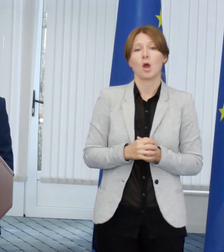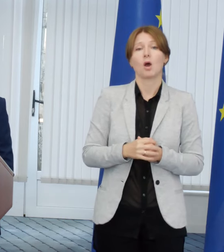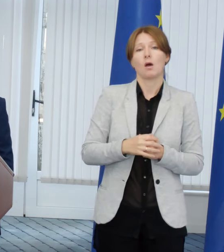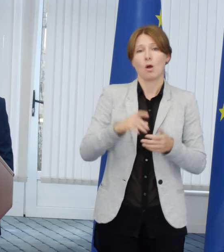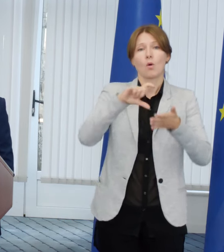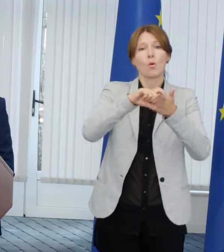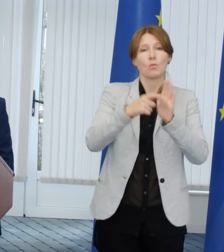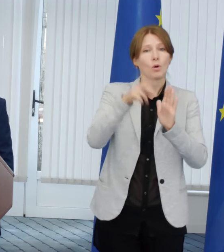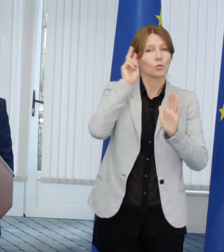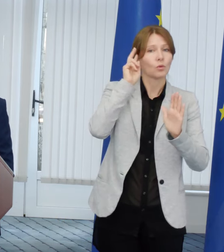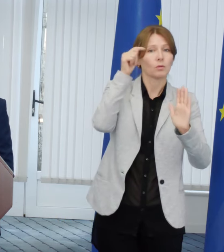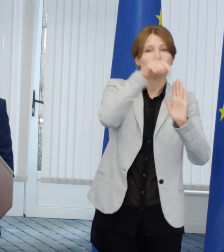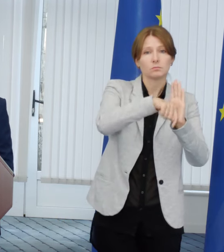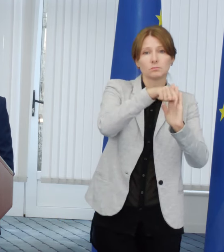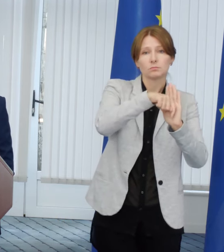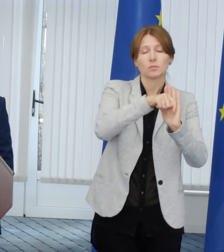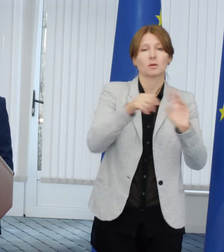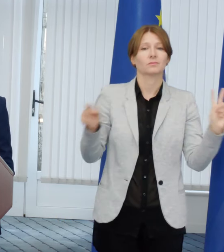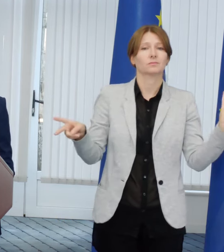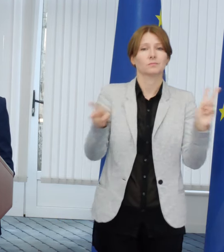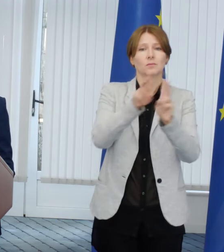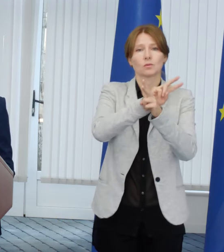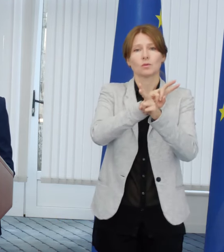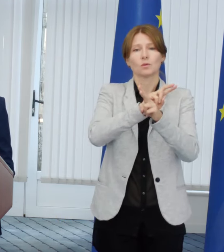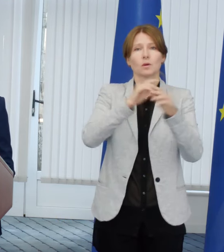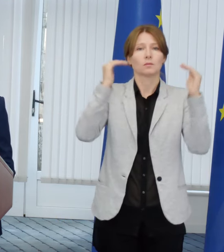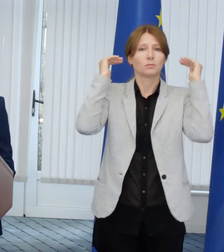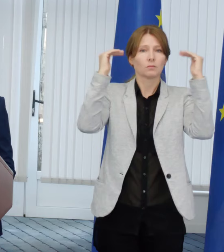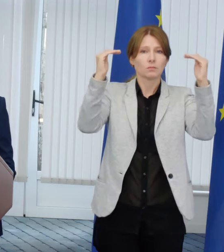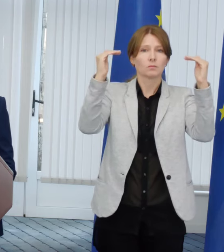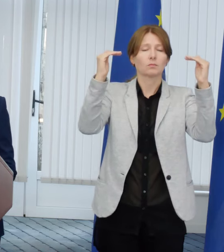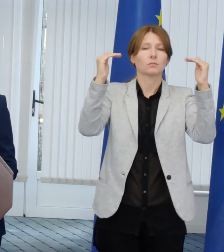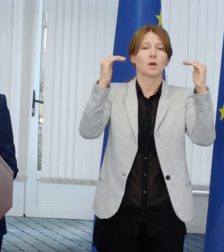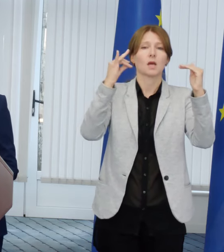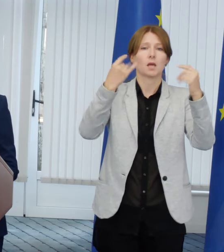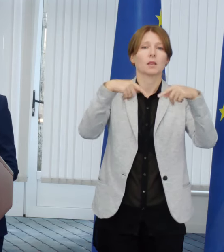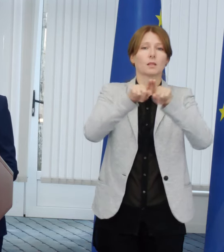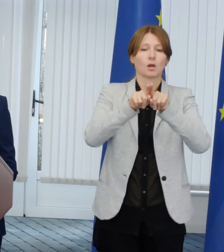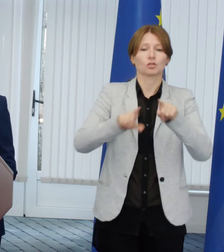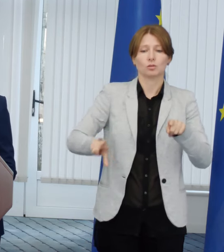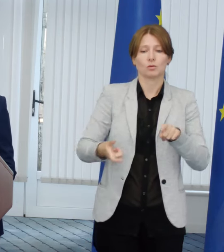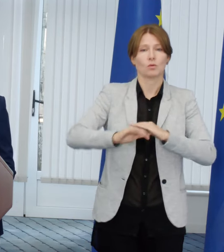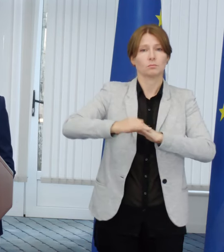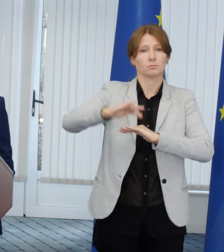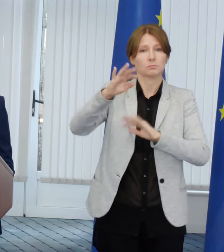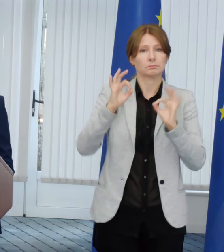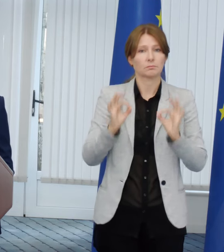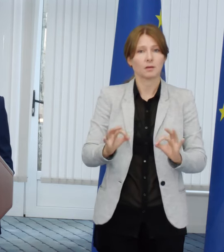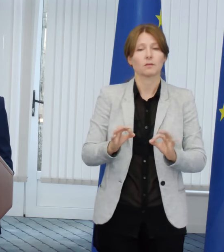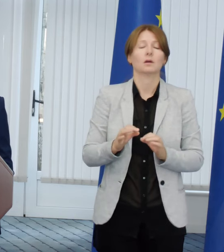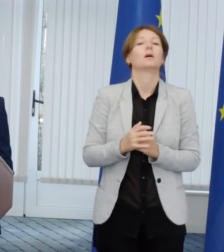blocurile sanitare, schimbarea portoselei, amenajarea cu pavaj a căilor de acces și îmbunătățirea